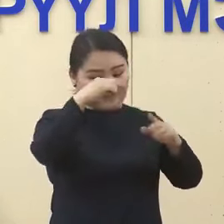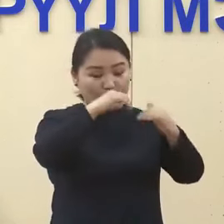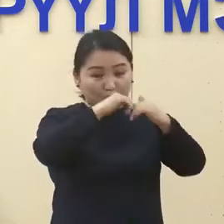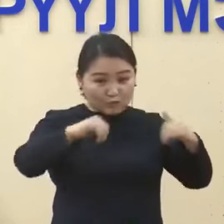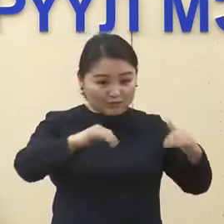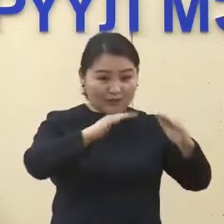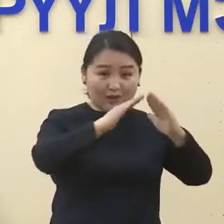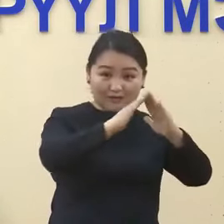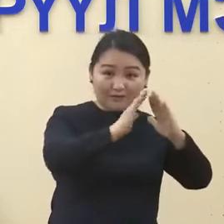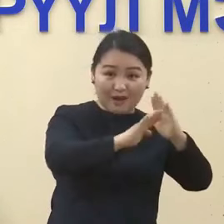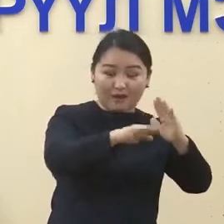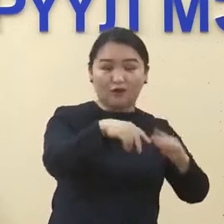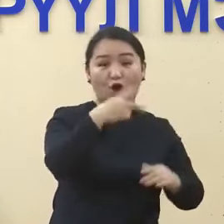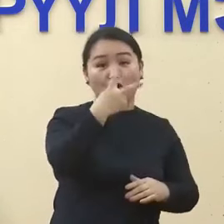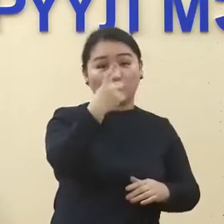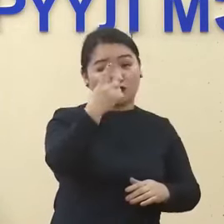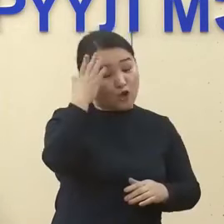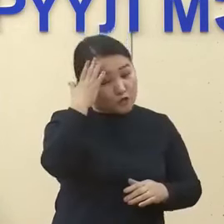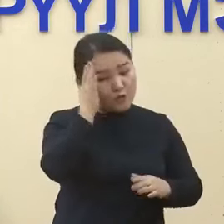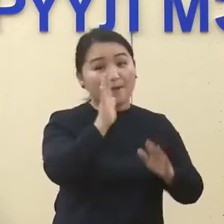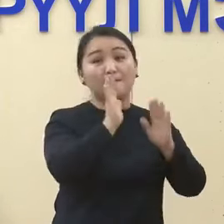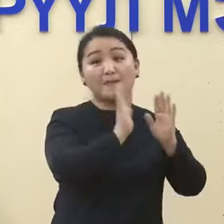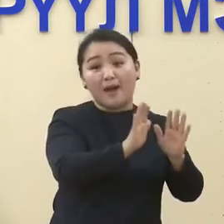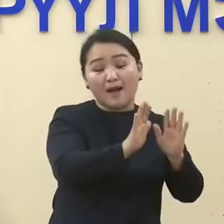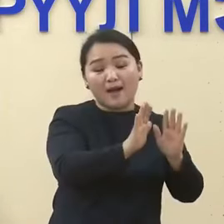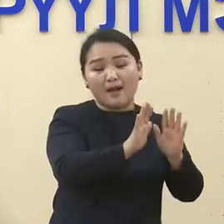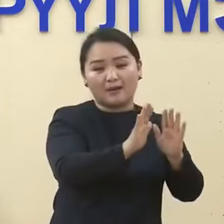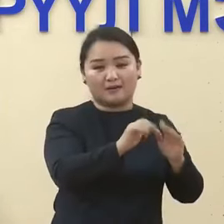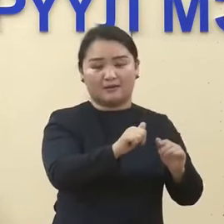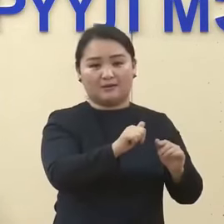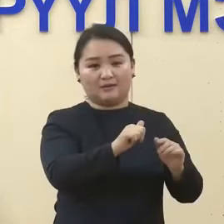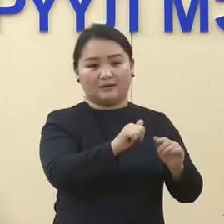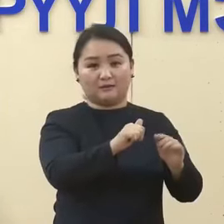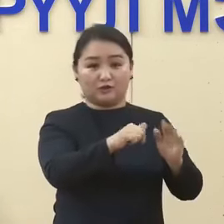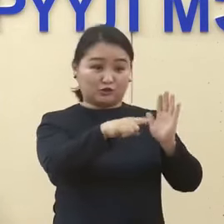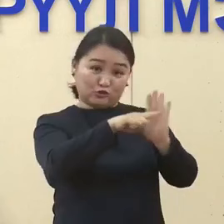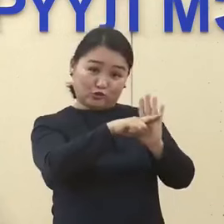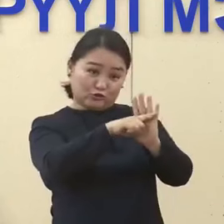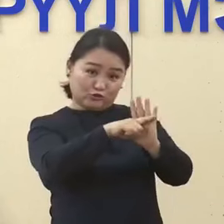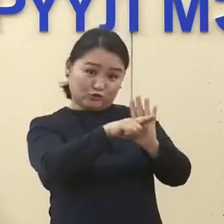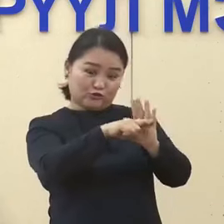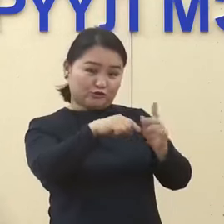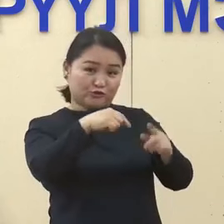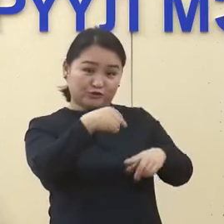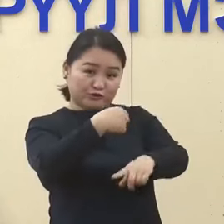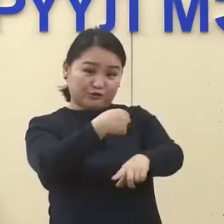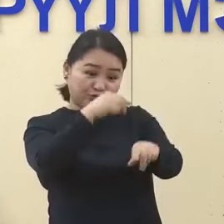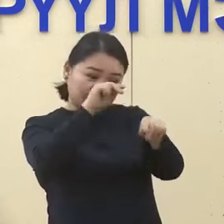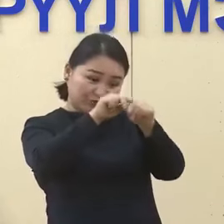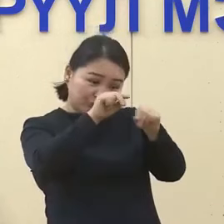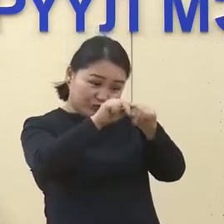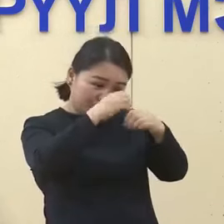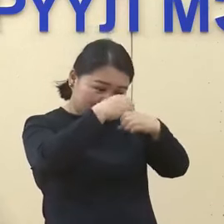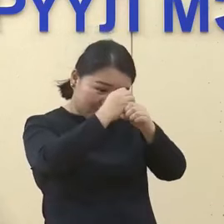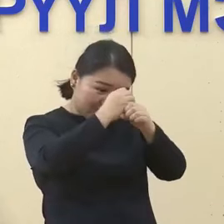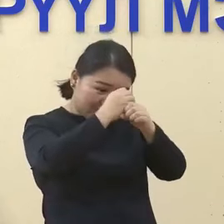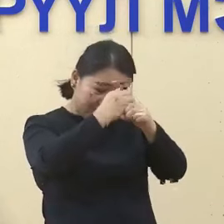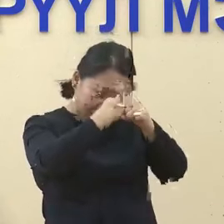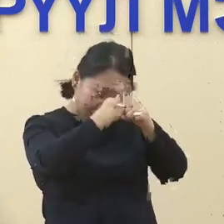давтан шинжилгээ хийгээд сөрөг гарсан тохиолдолд эмнэлгээс гаргаж байгаа. За эмнэлгээс гарахт нь бид нар 14